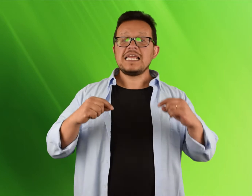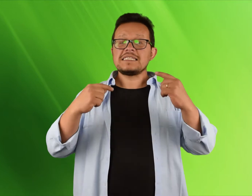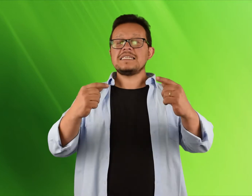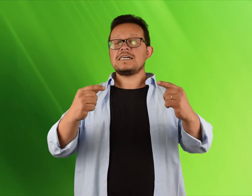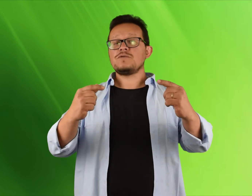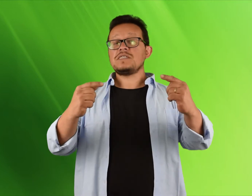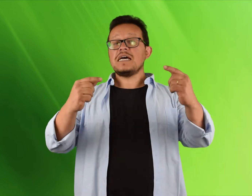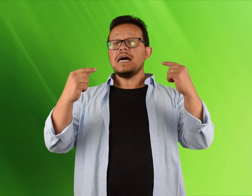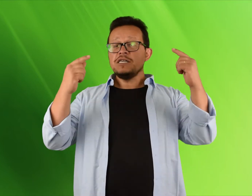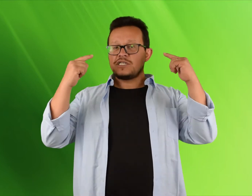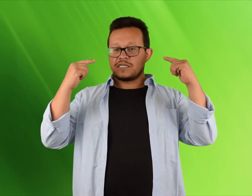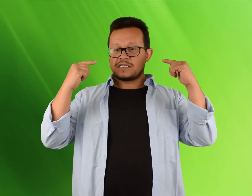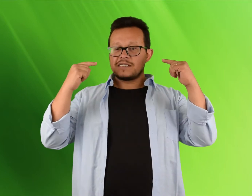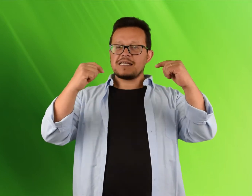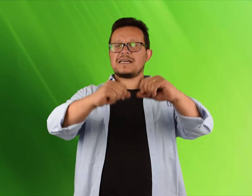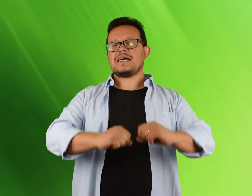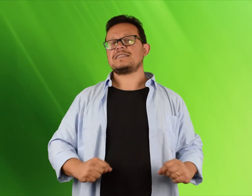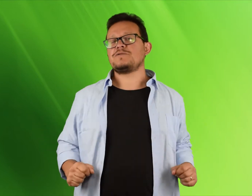13 anos antes da Declaração de